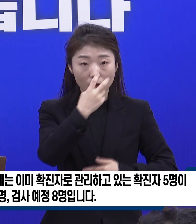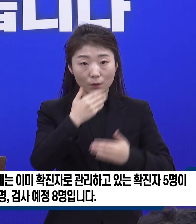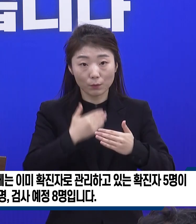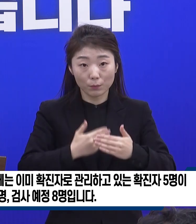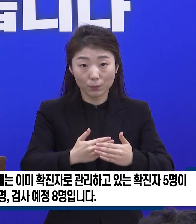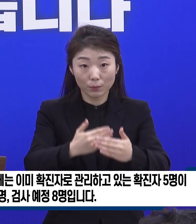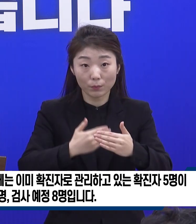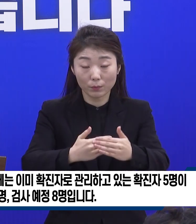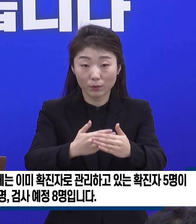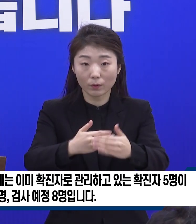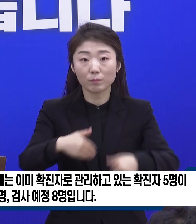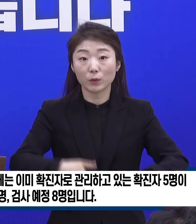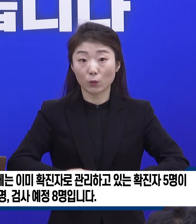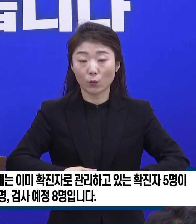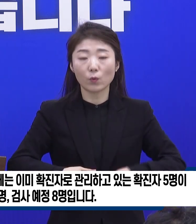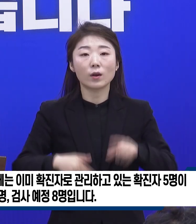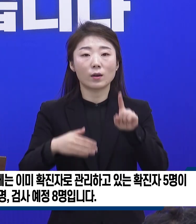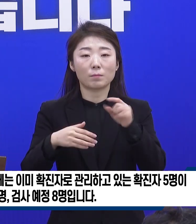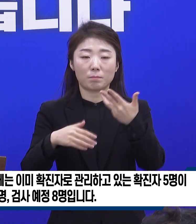진행할 사람이